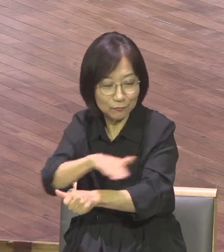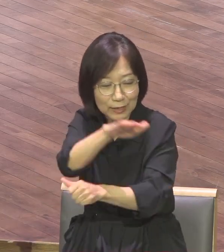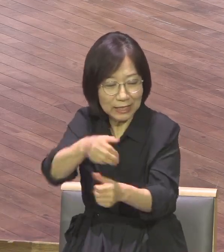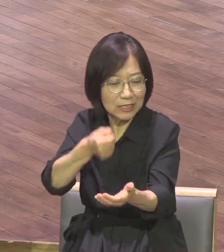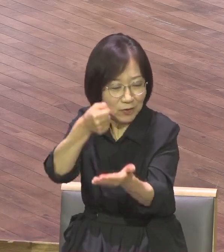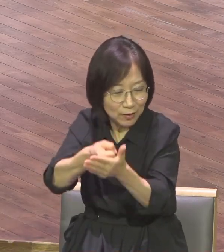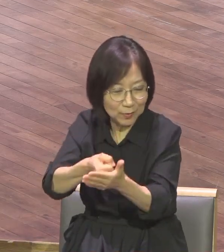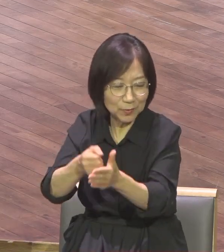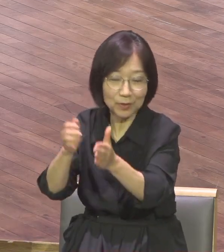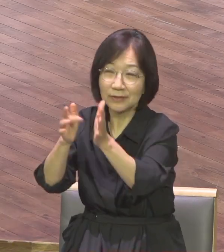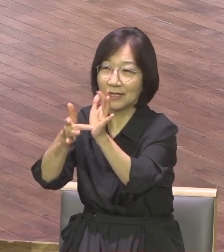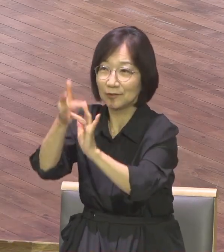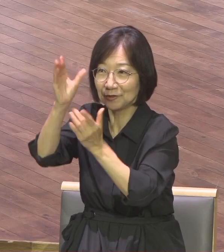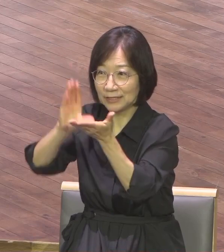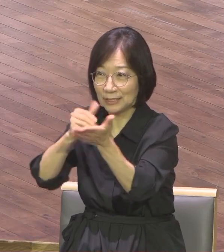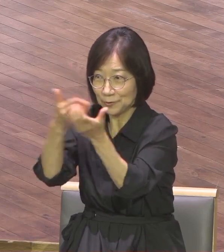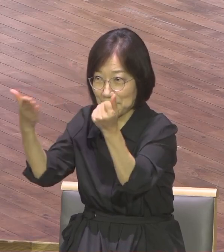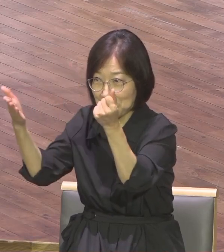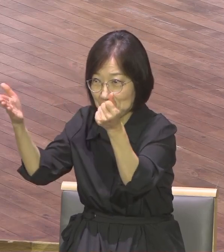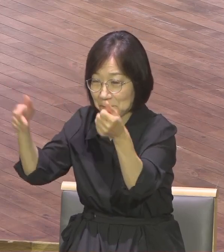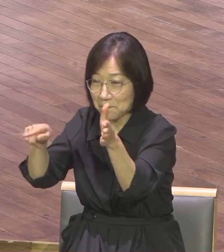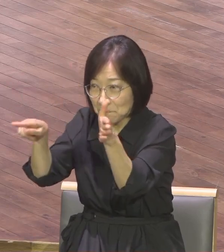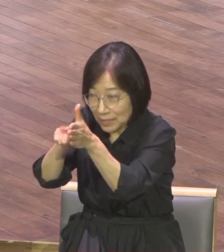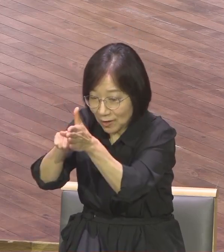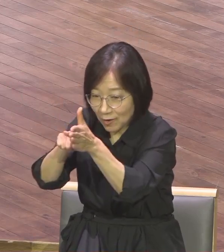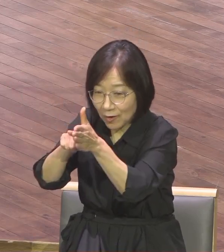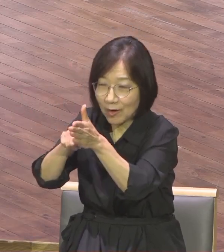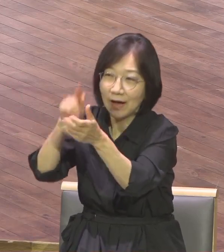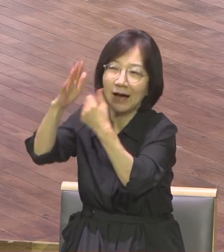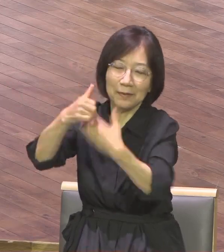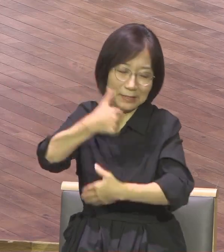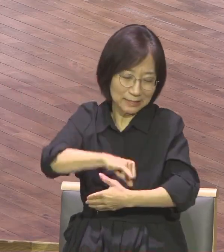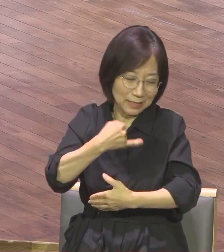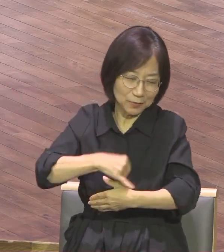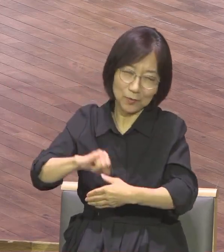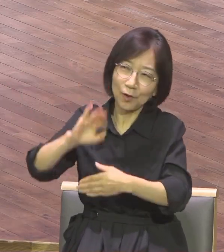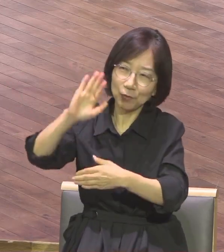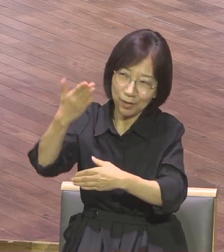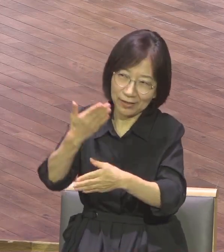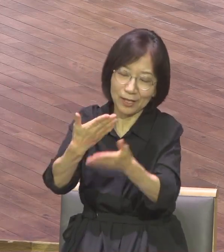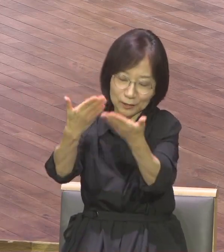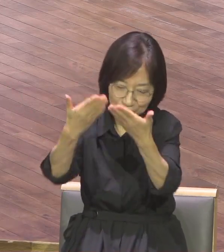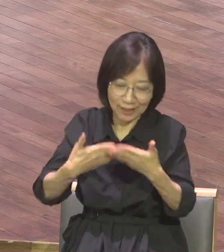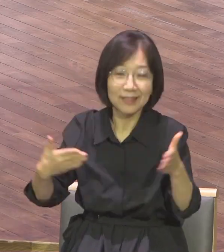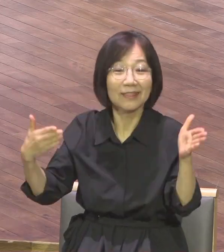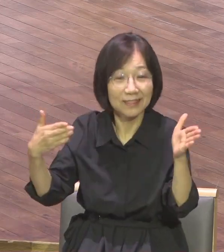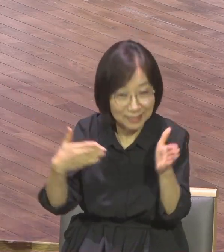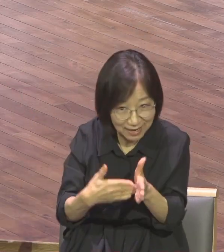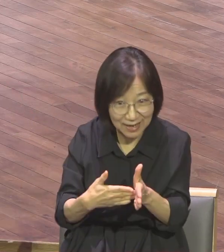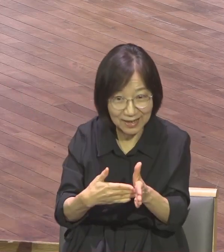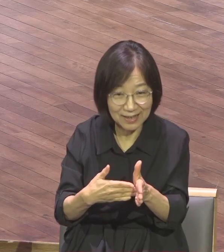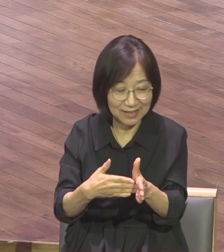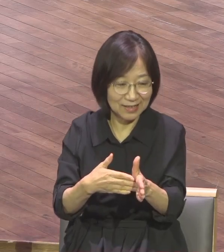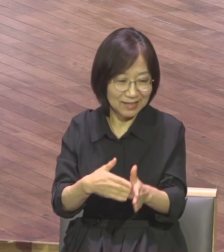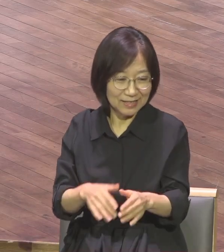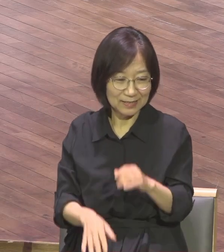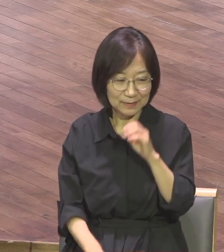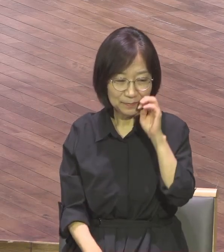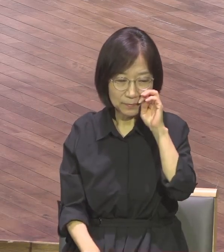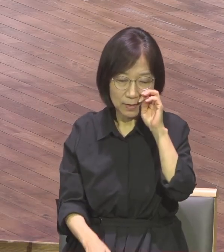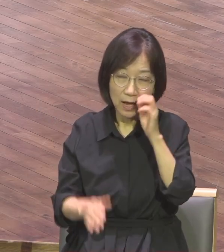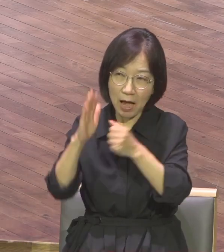예수 그리스도를 말미암아 자기 아들들이 되게 하셨으니. 이 놀라운 엄청난